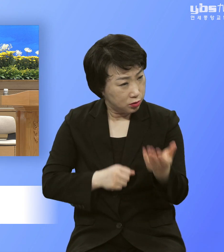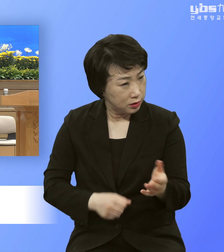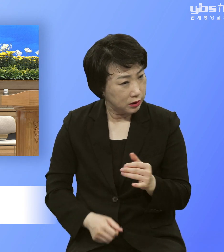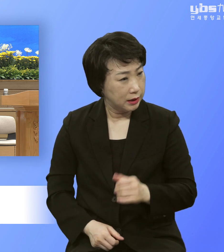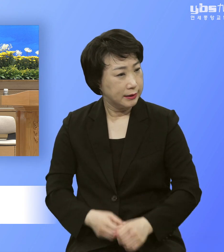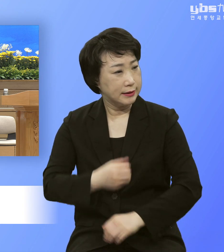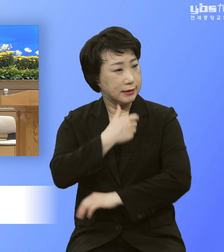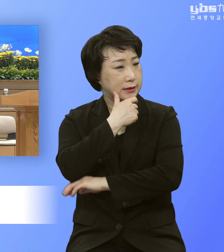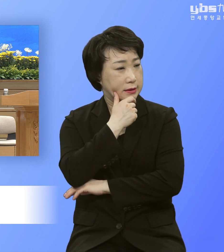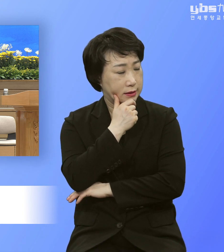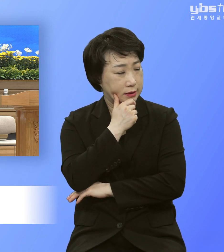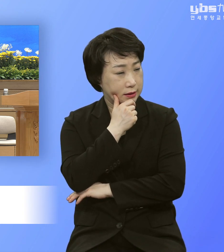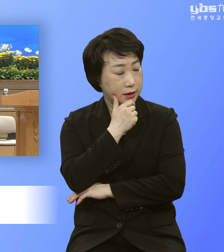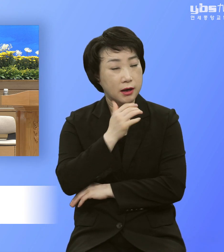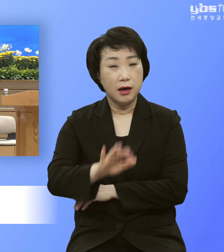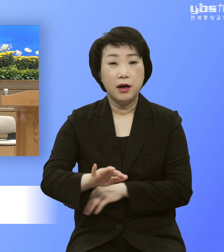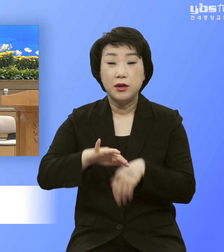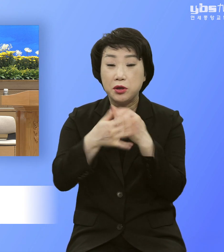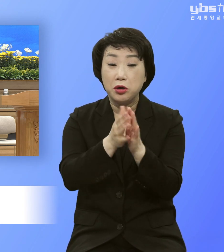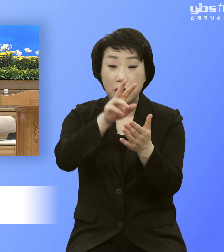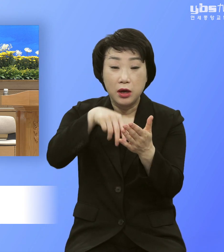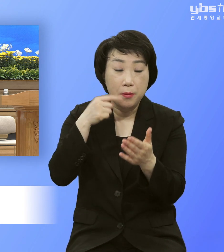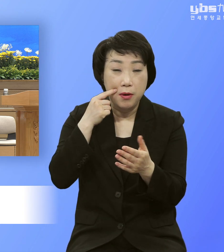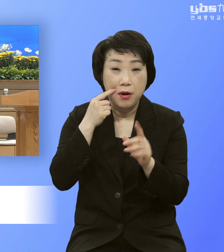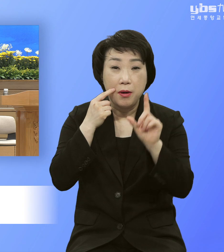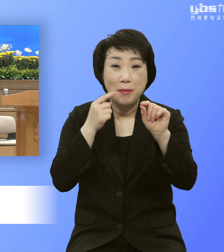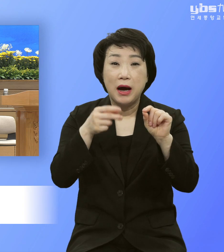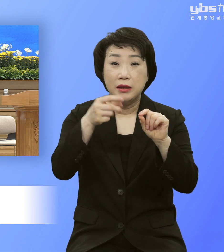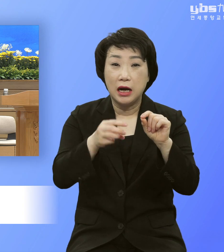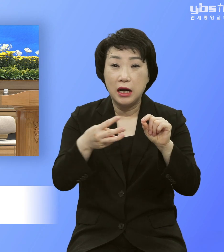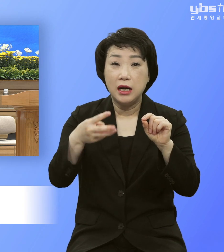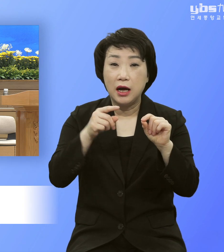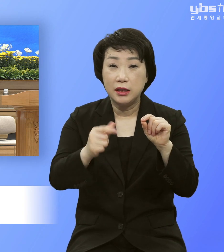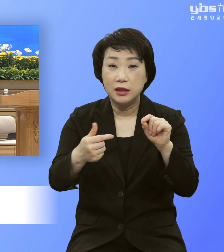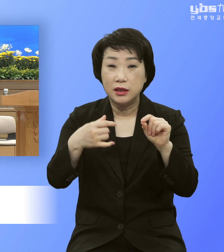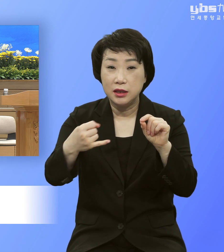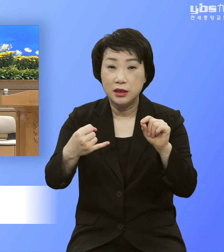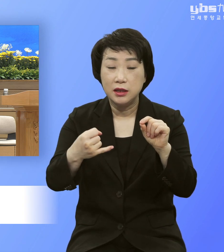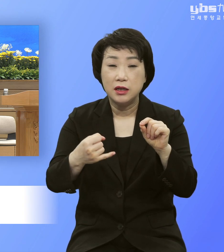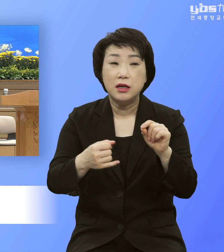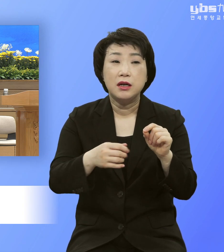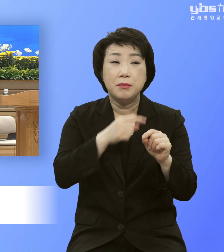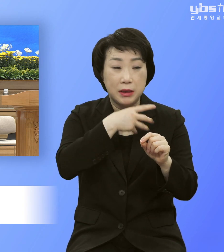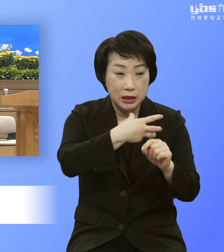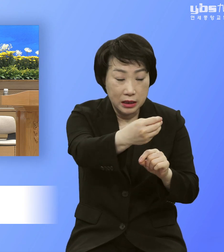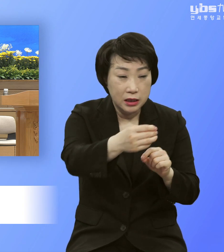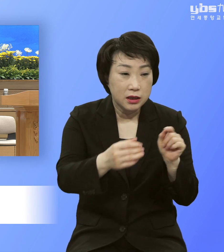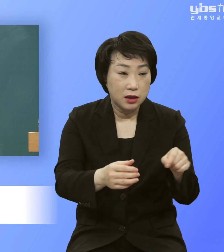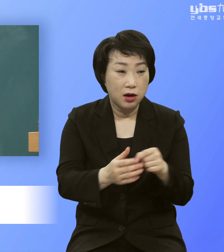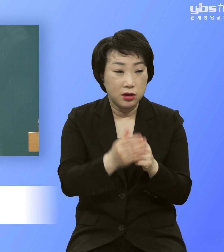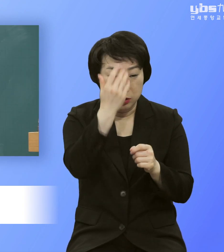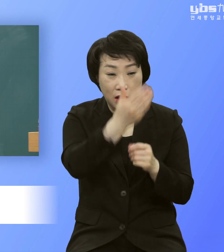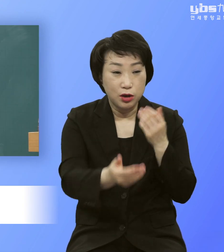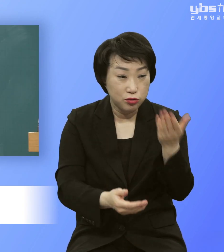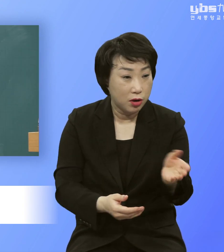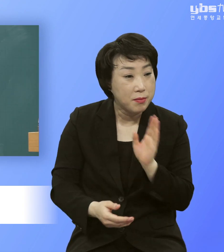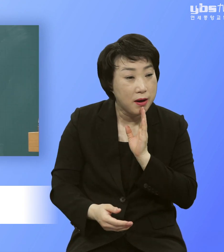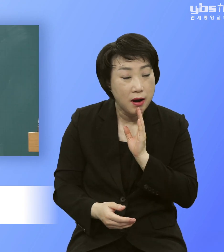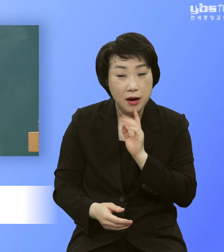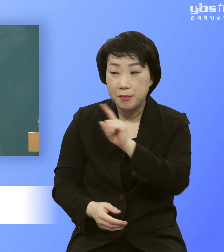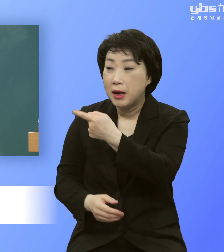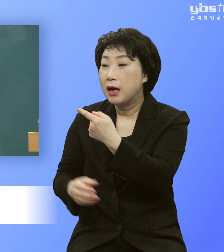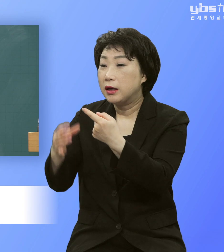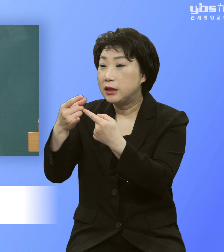있냐? 1만 달러부터 빚을 탕감해 주니까 100데나리온 빚진 자를 향해서 100데나리온